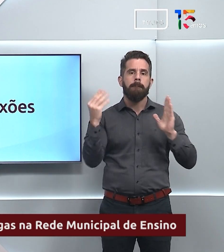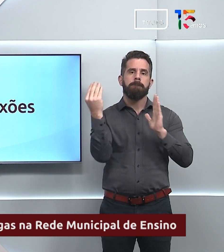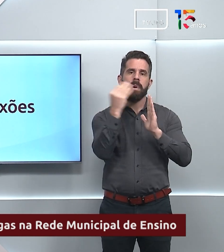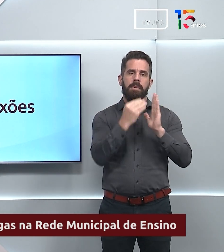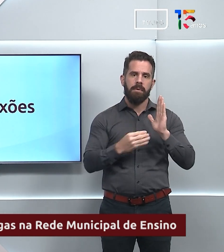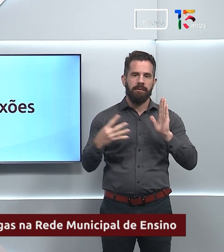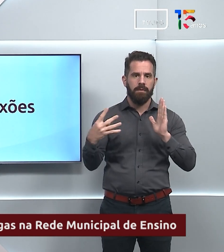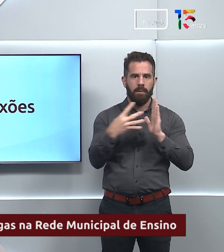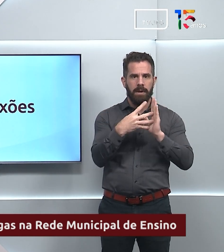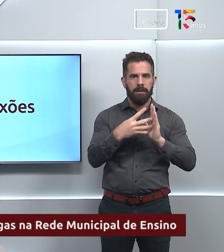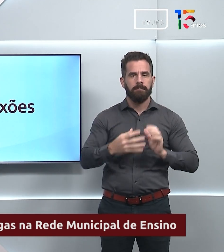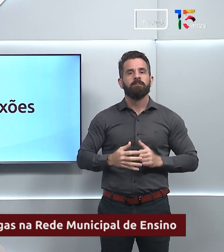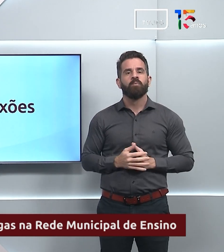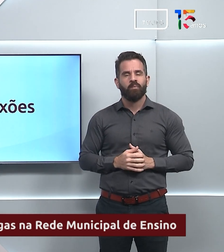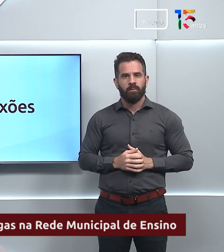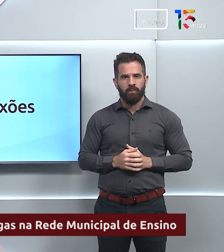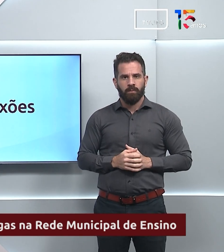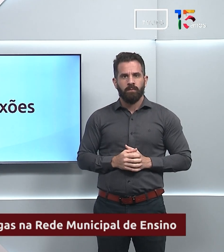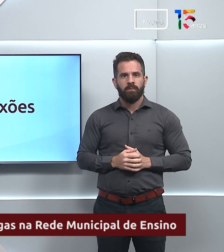sme.goiania.gov.br.